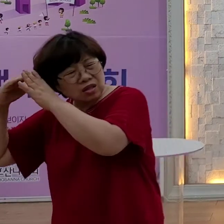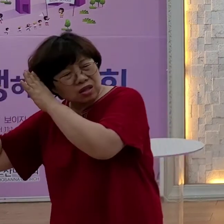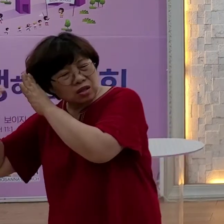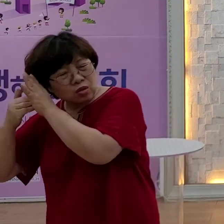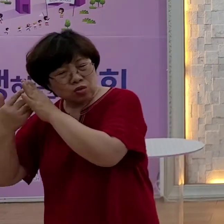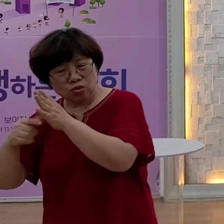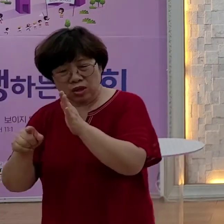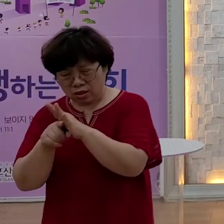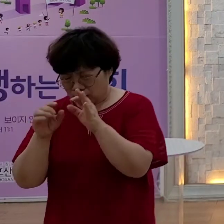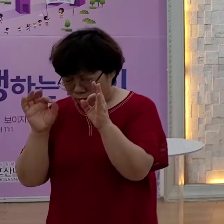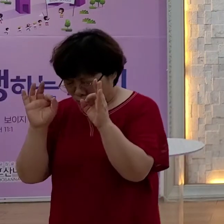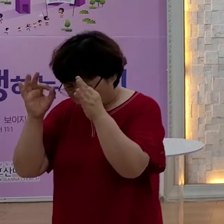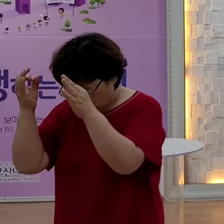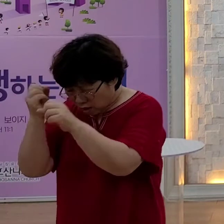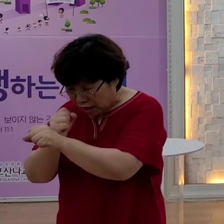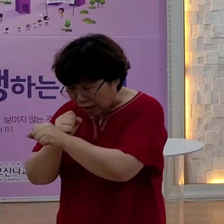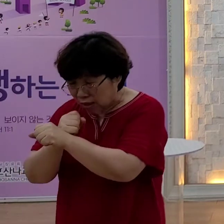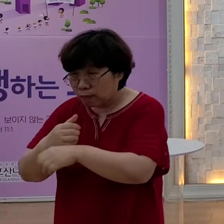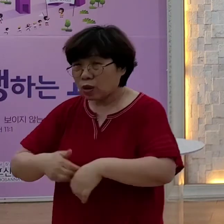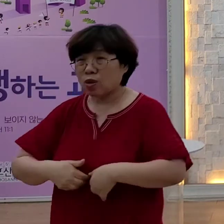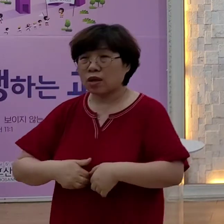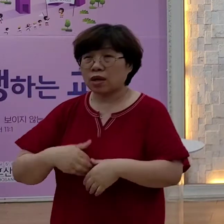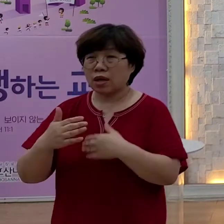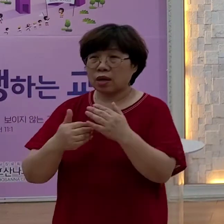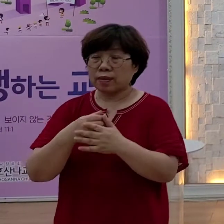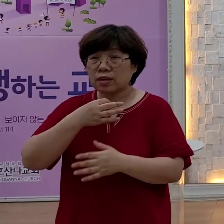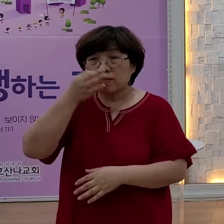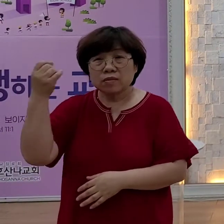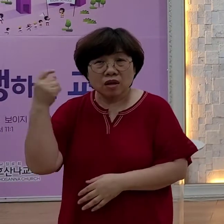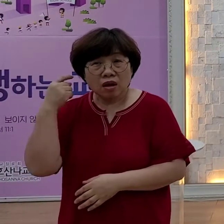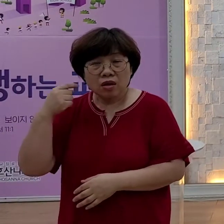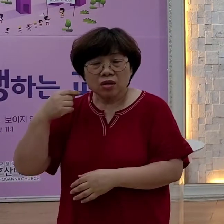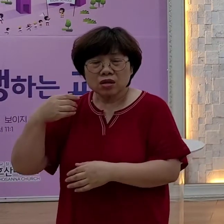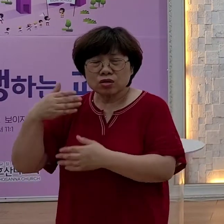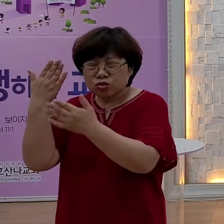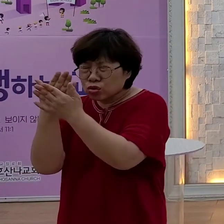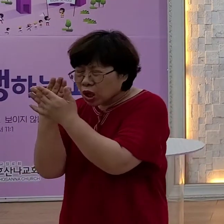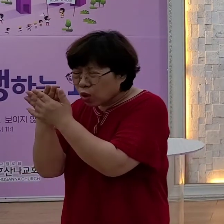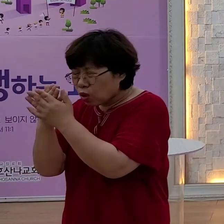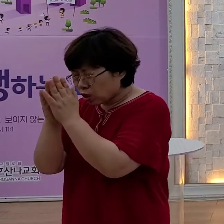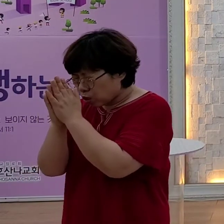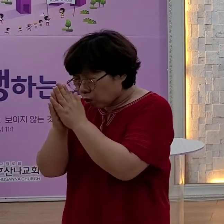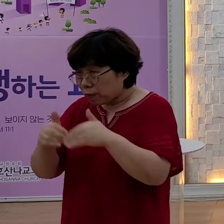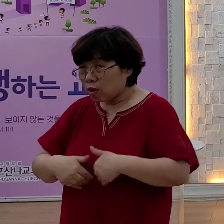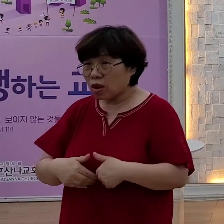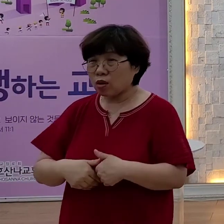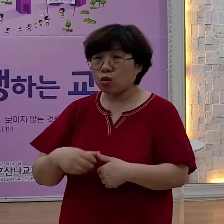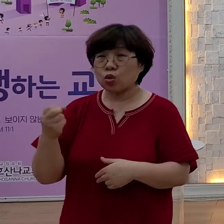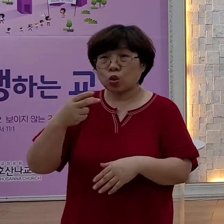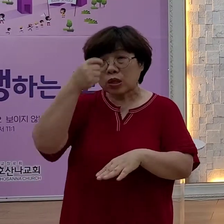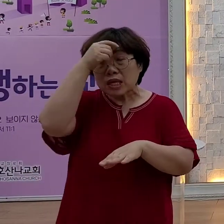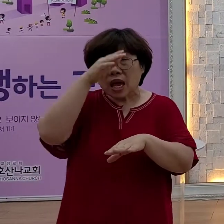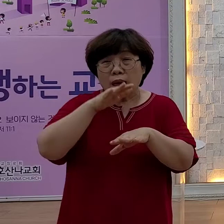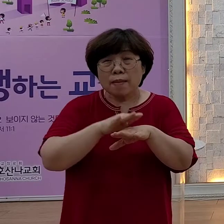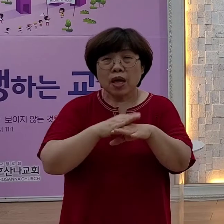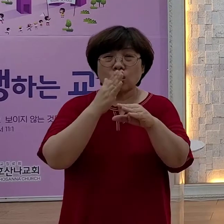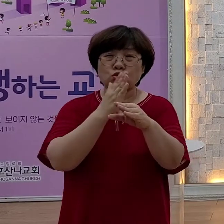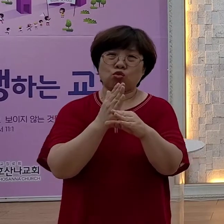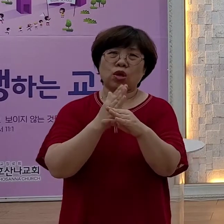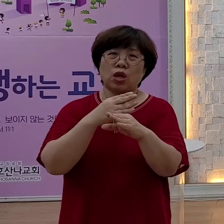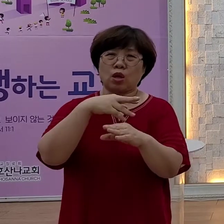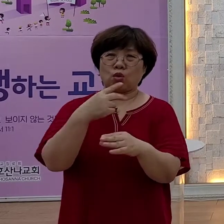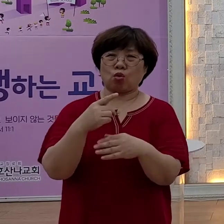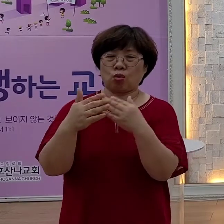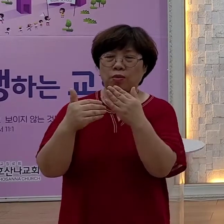조용히 엎드려서라도 하나님의 음성을 듣게 해달라고 기도해야 되고 또 예배 중에도 이 말씀하시는